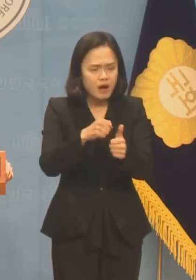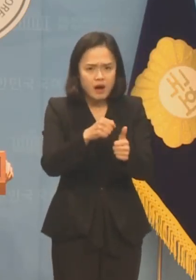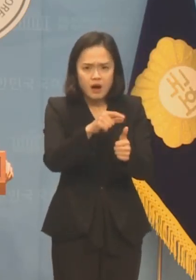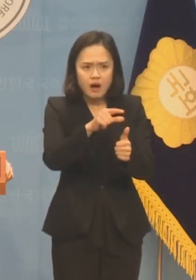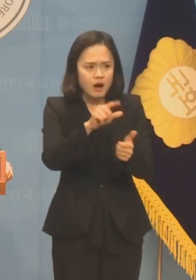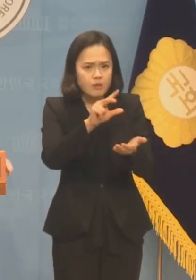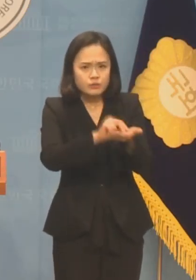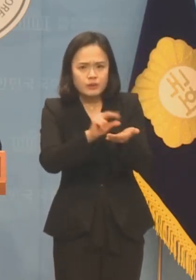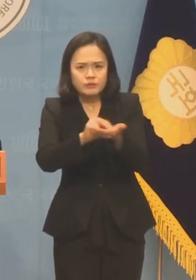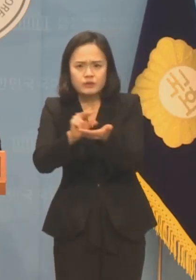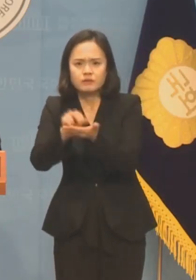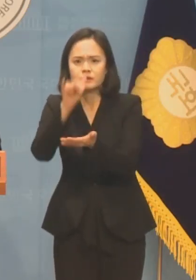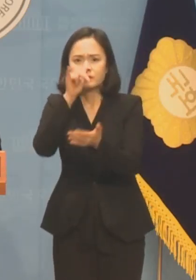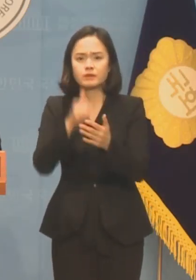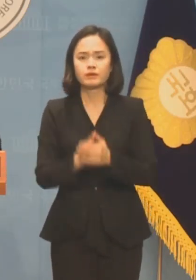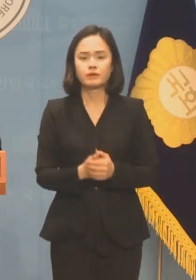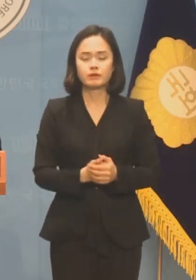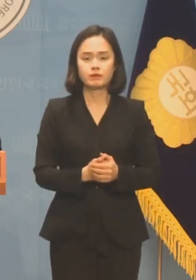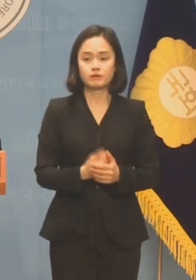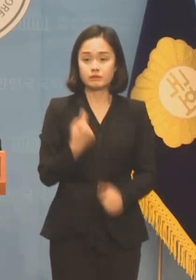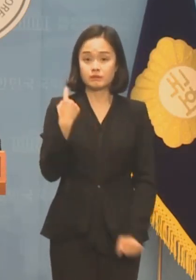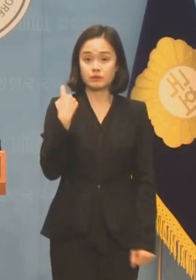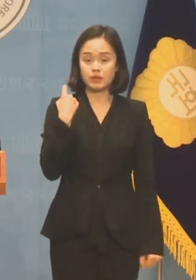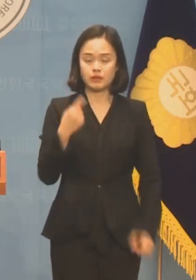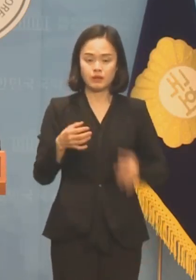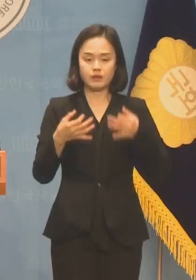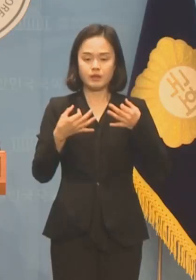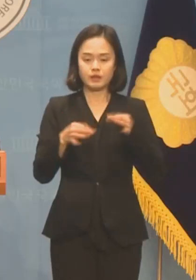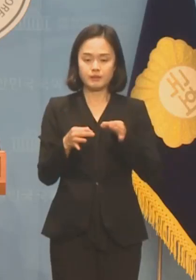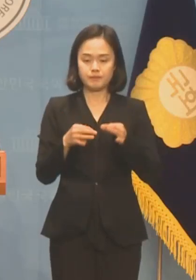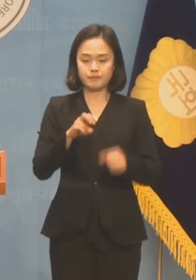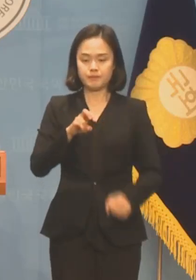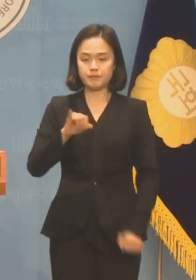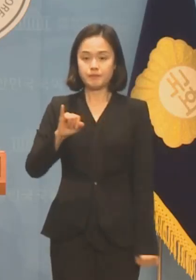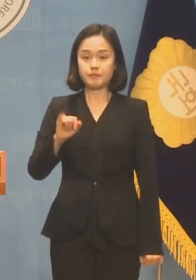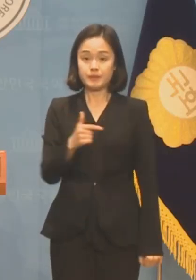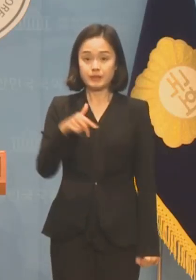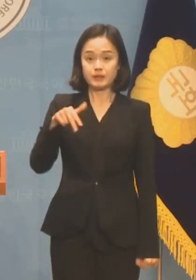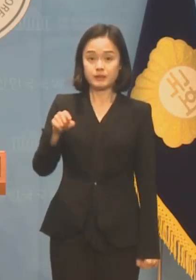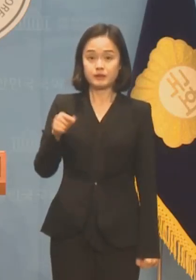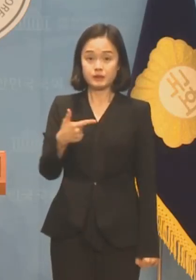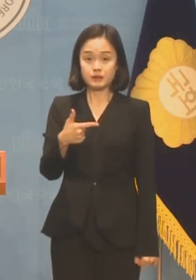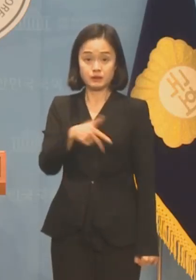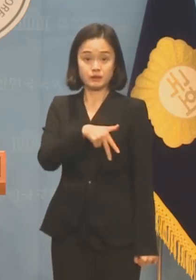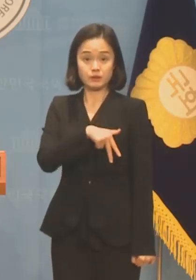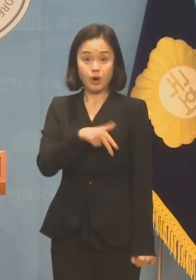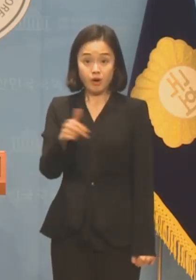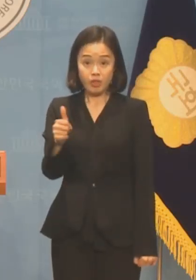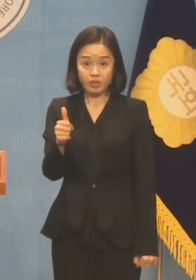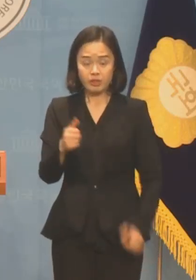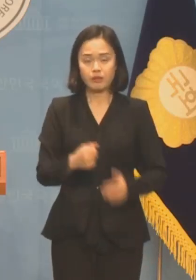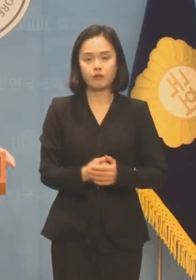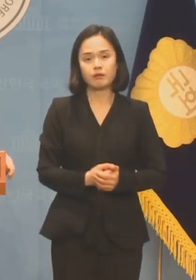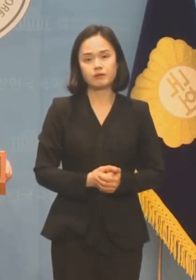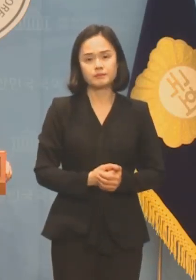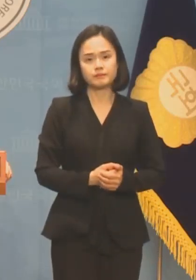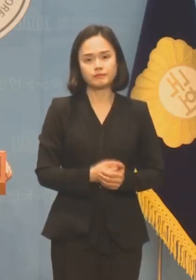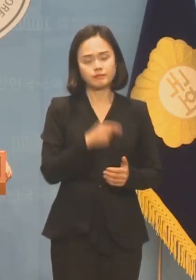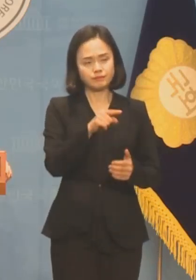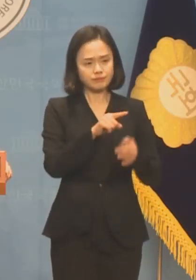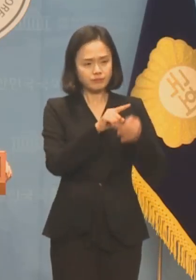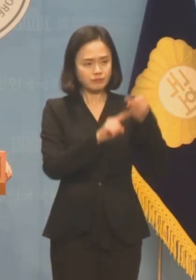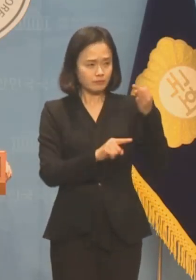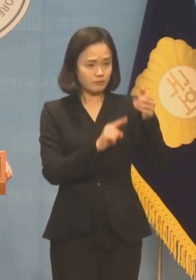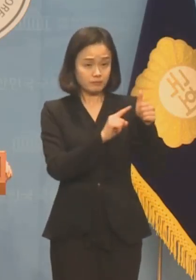소통관에서 국민의힘 김민전 국회의원의 주선으로 윤석열을 지지하고 탄핵을 반대하는